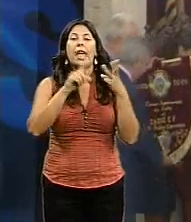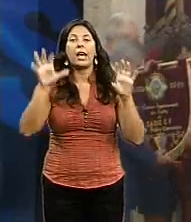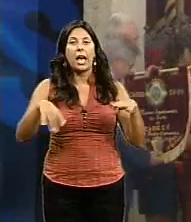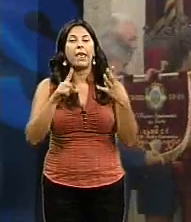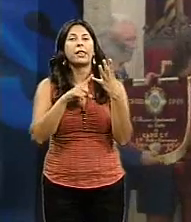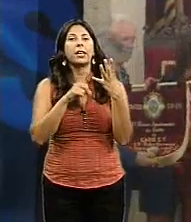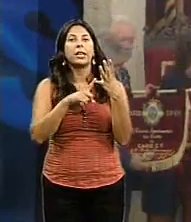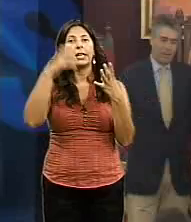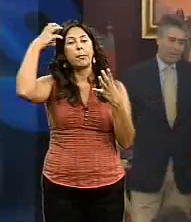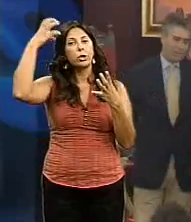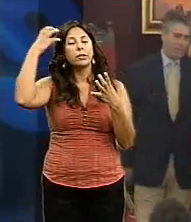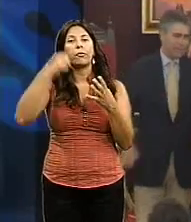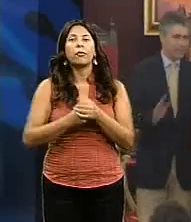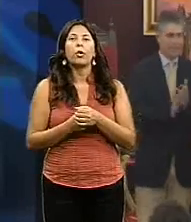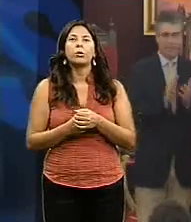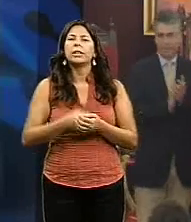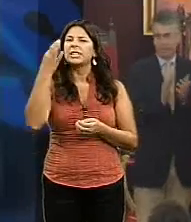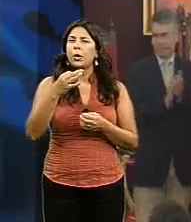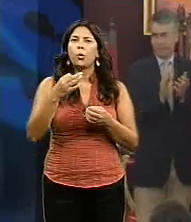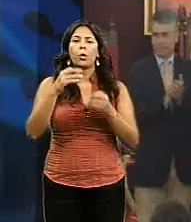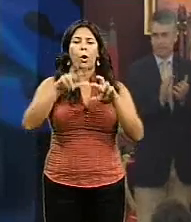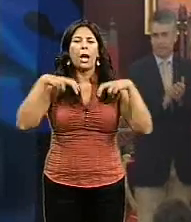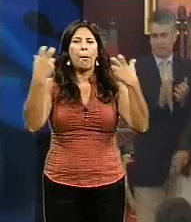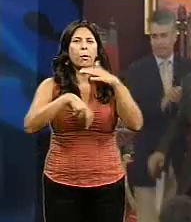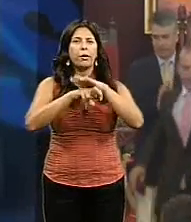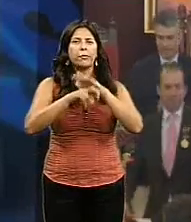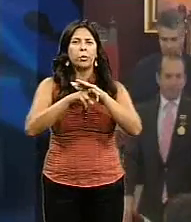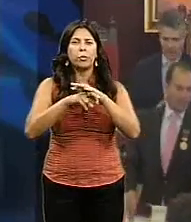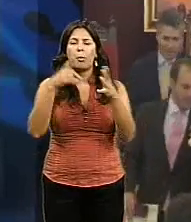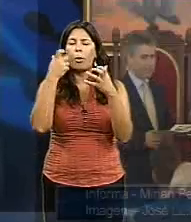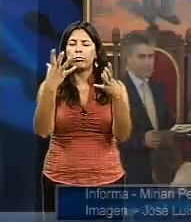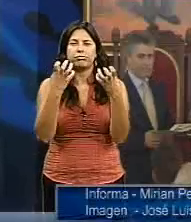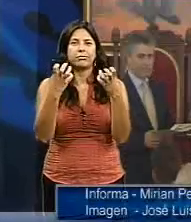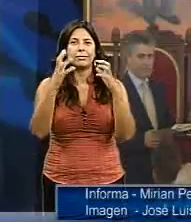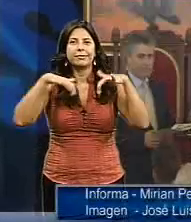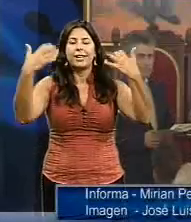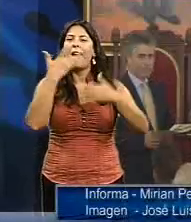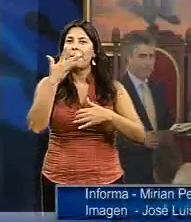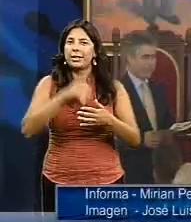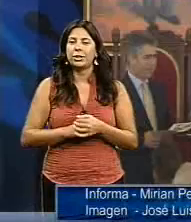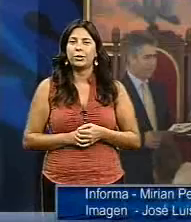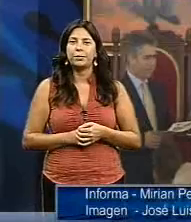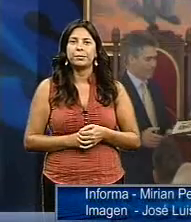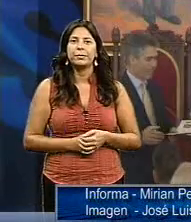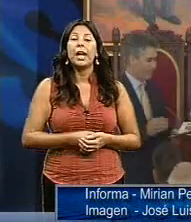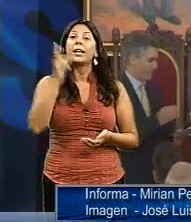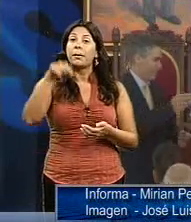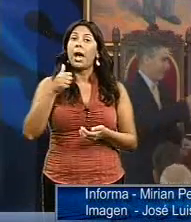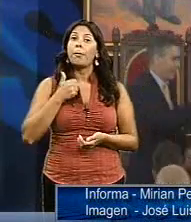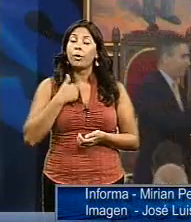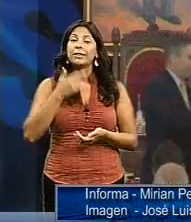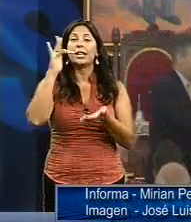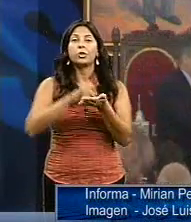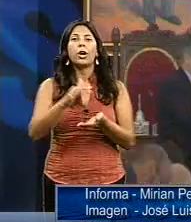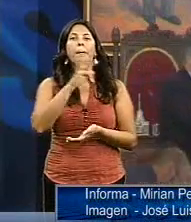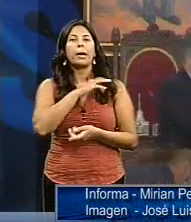volverá a lucir con llenos en las gradas del Estadio Amarillo. La recepción institucional ha servido también para celebrar la entrega de los trofeos Ciudad de Cádiz